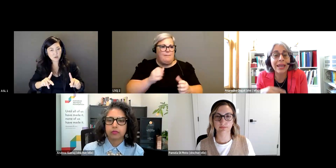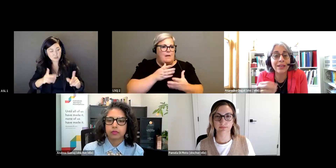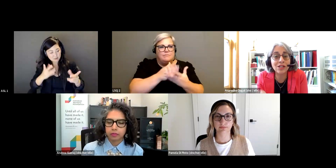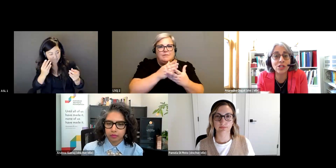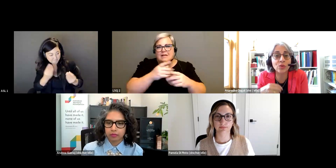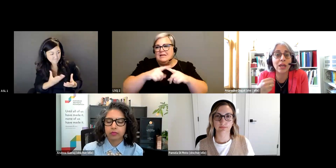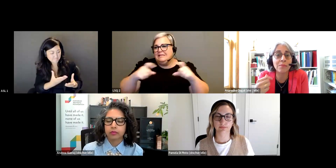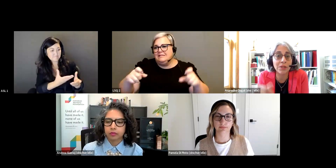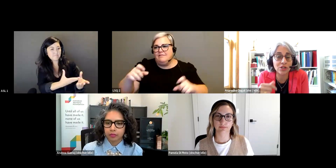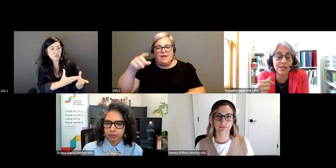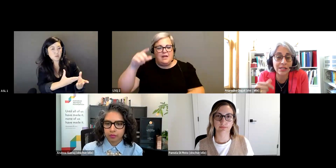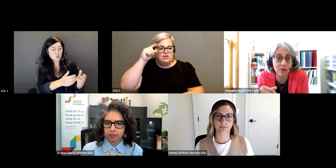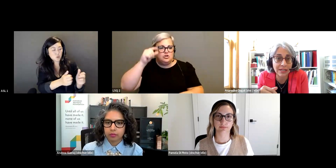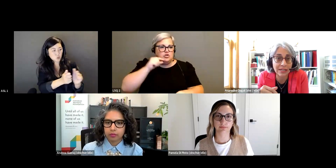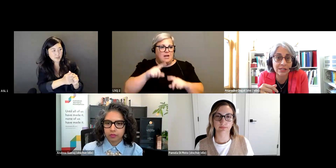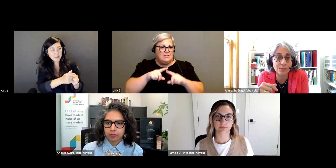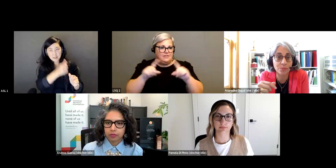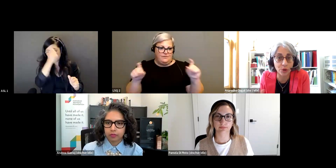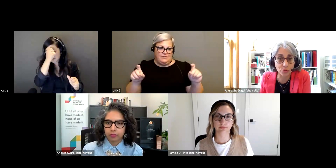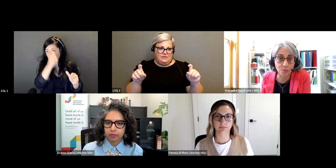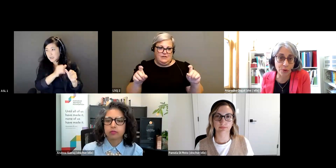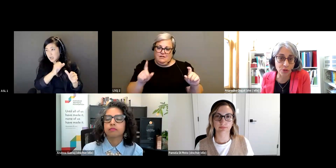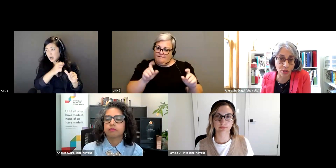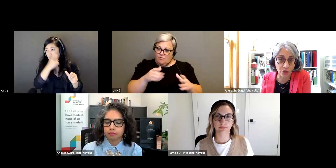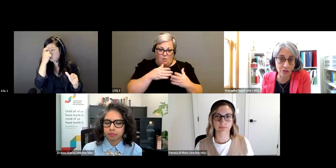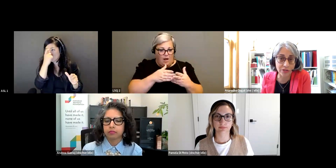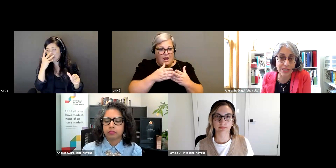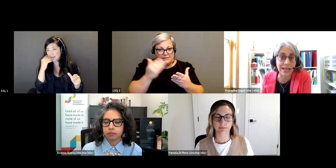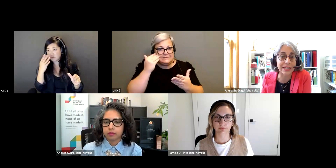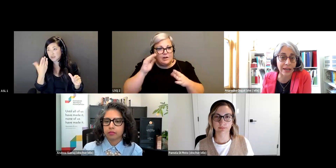des genres de façon